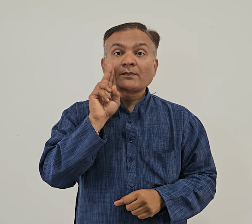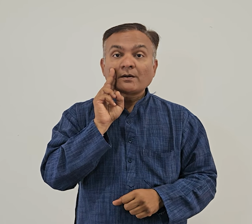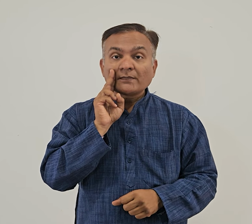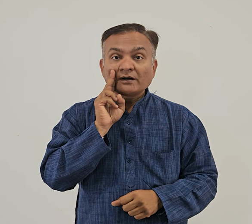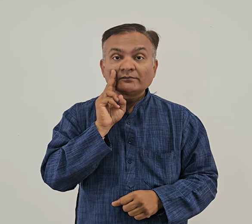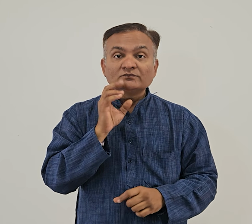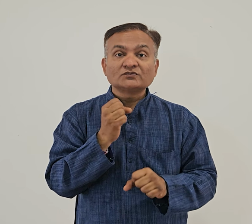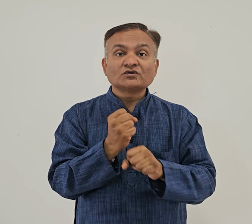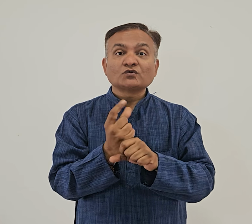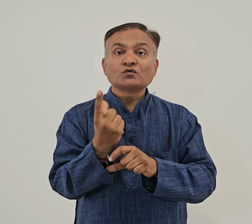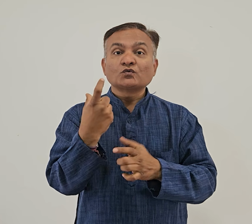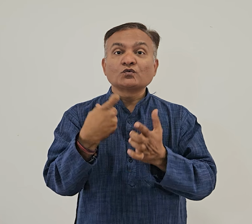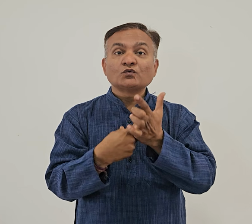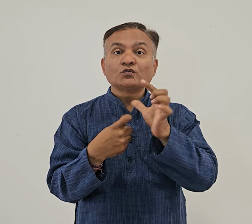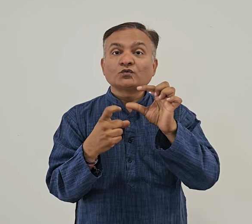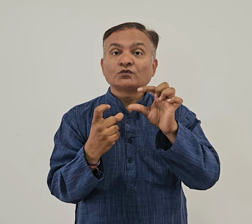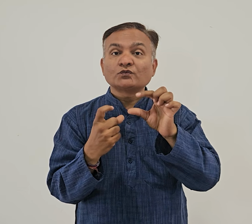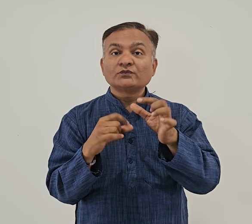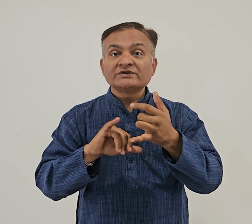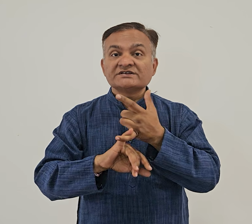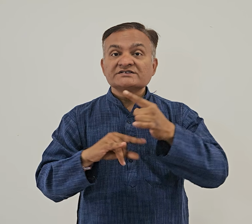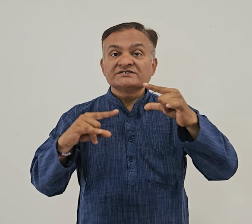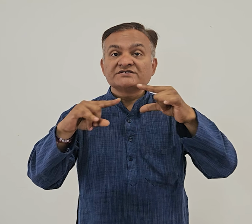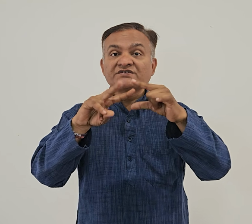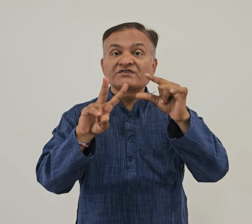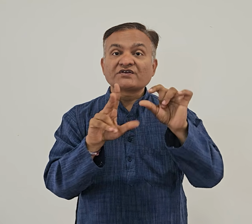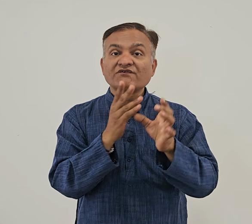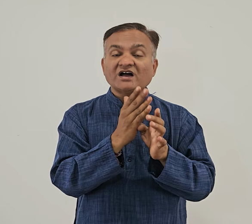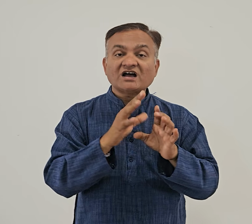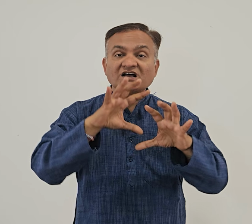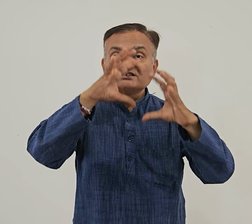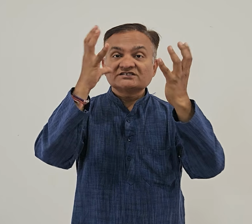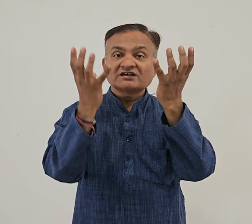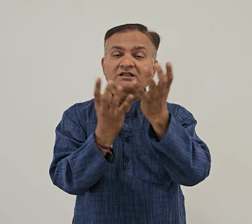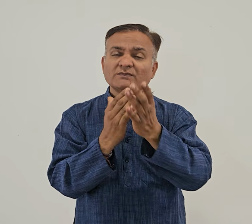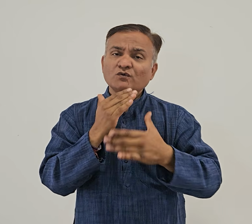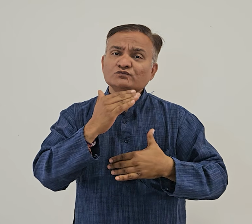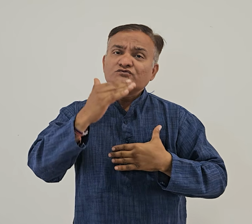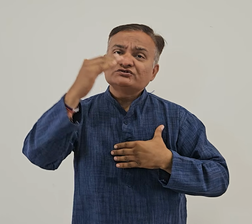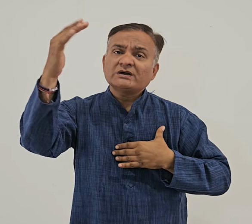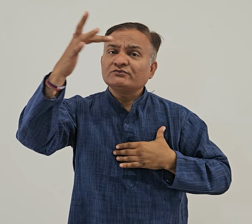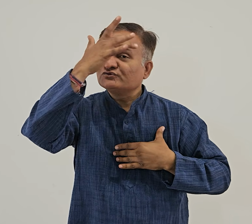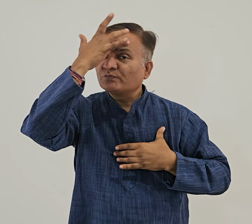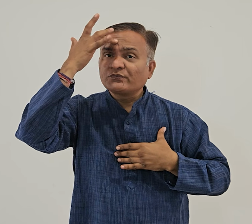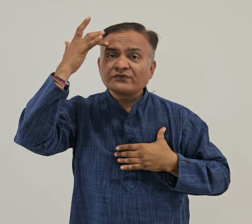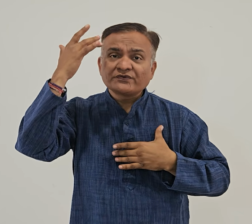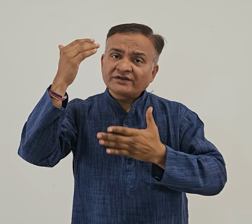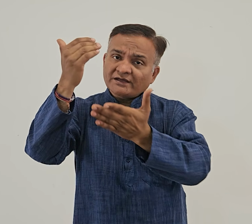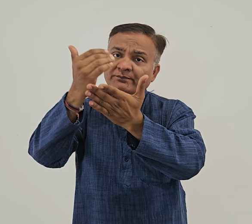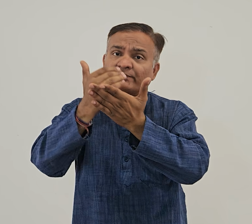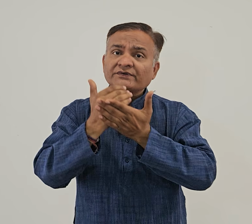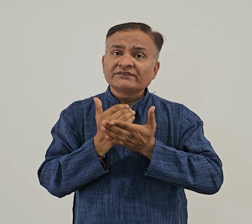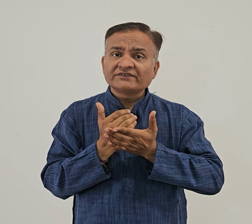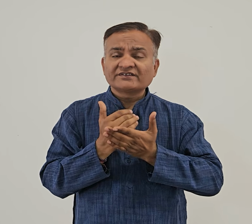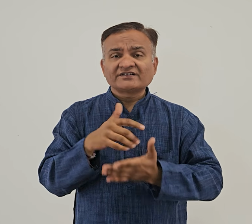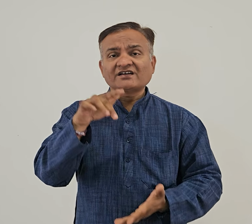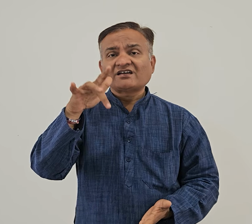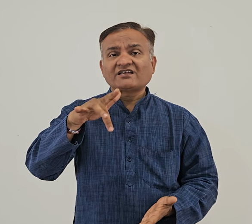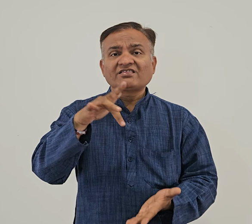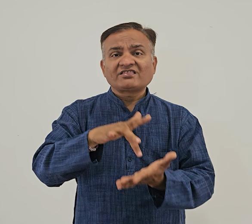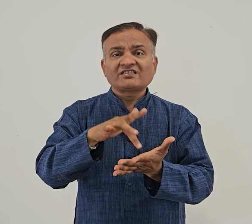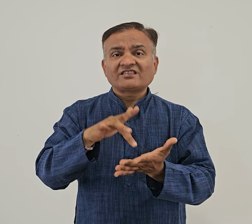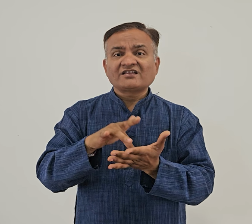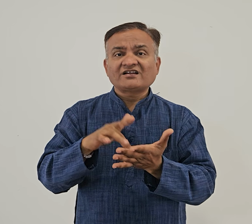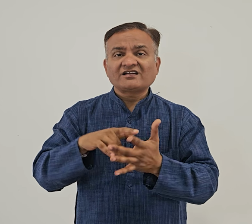સેવા જગતમાં ઊંચામાં ઊંચું પુણ્ય બાંધે છે, જે અત્યારના આ કાળના હદભાગી